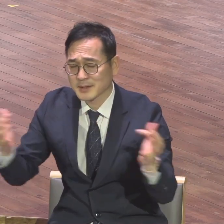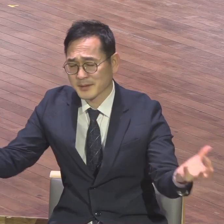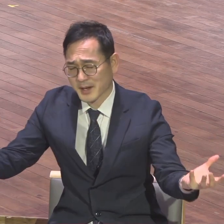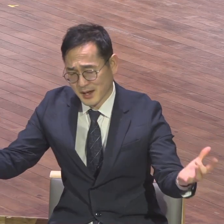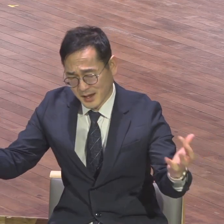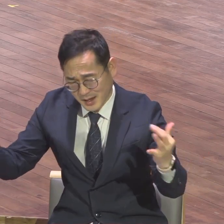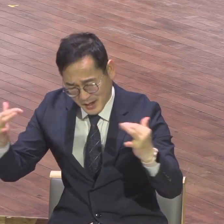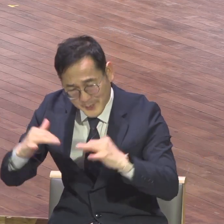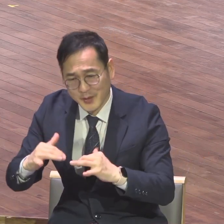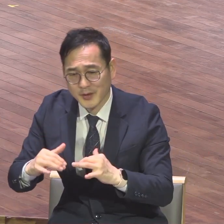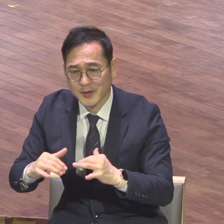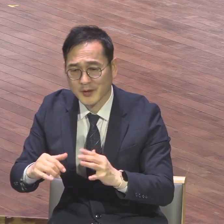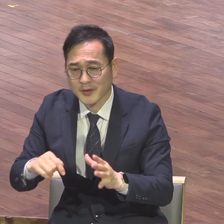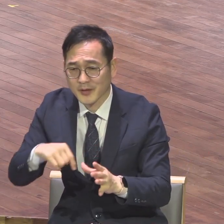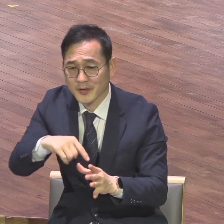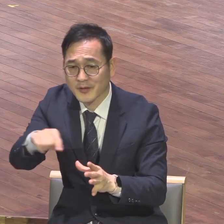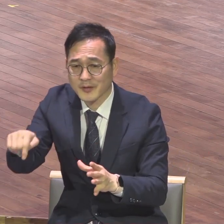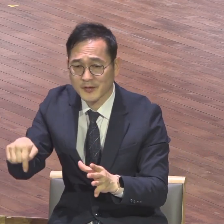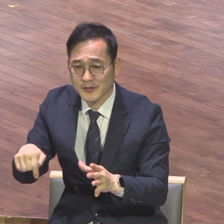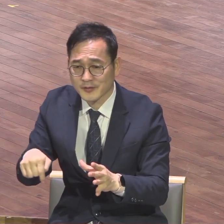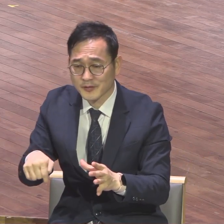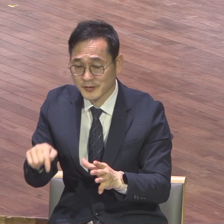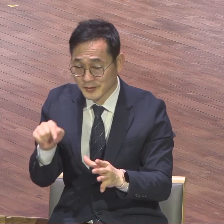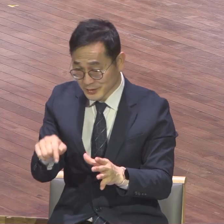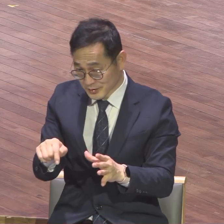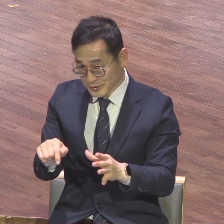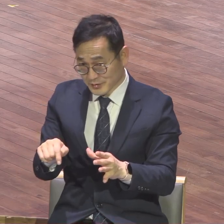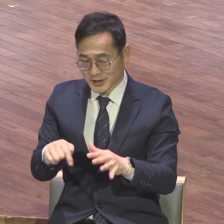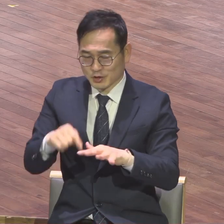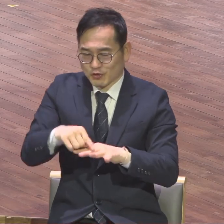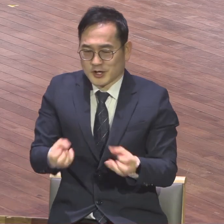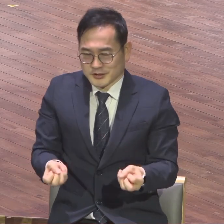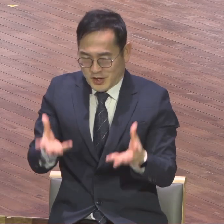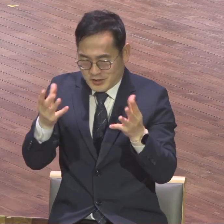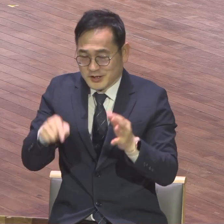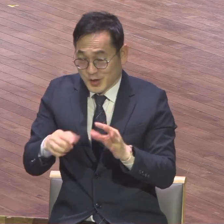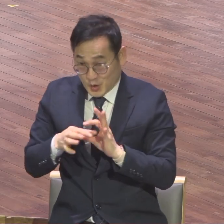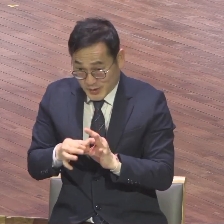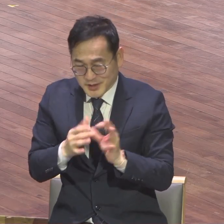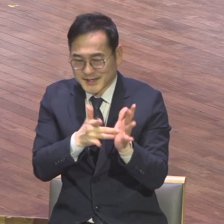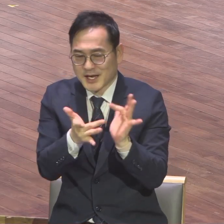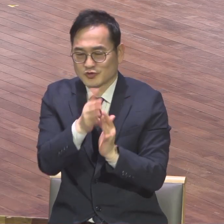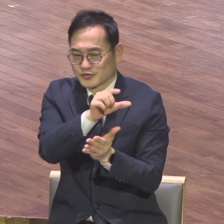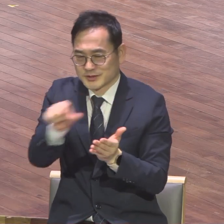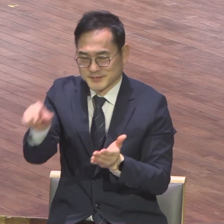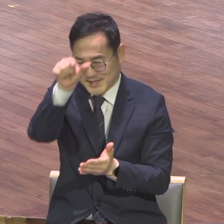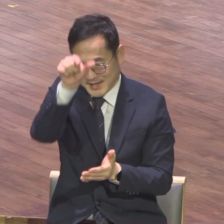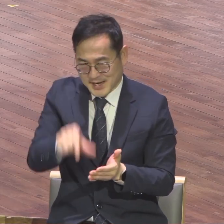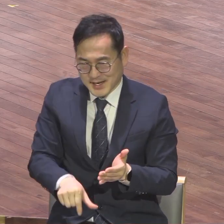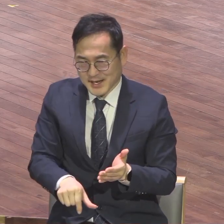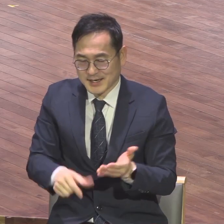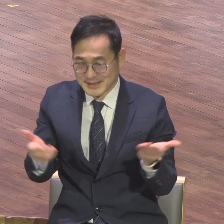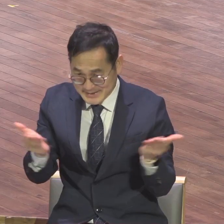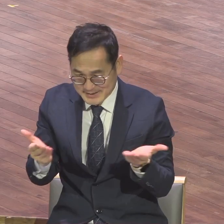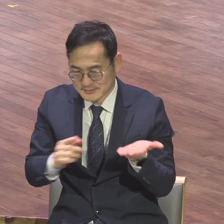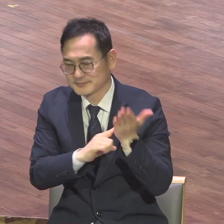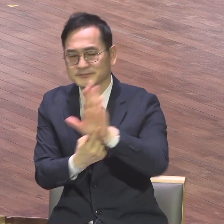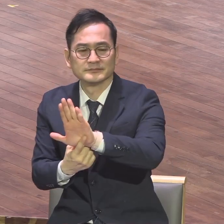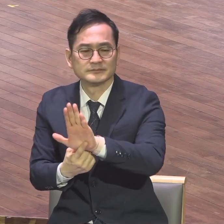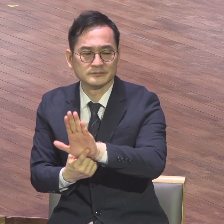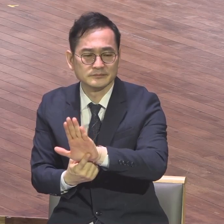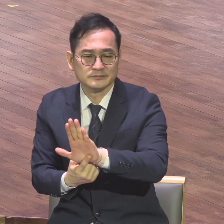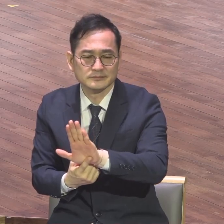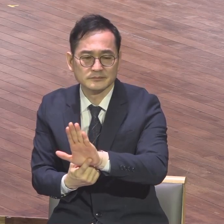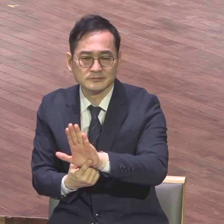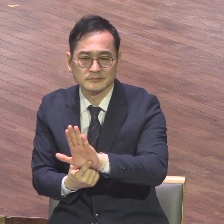통해서 예수 그리스도의 십자가 사역을 강조하기 위해서 십자가를 이제 지게 되잖아요. 그